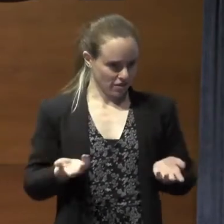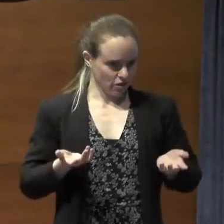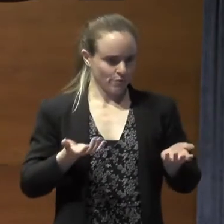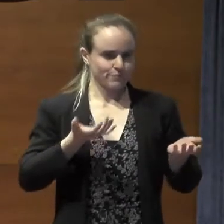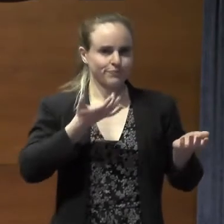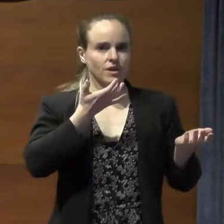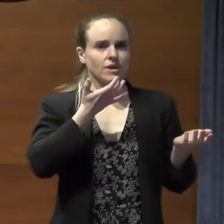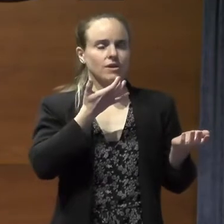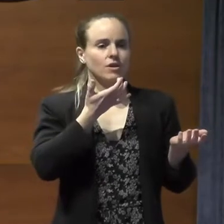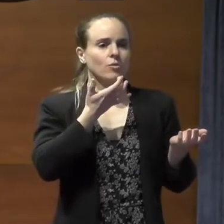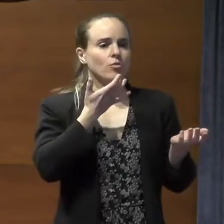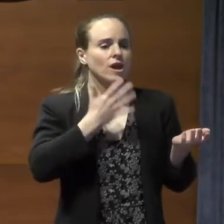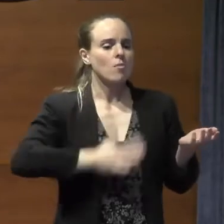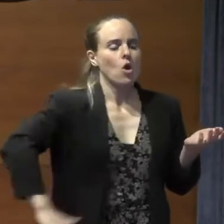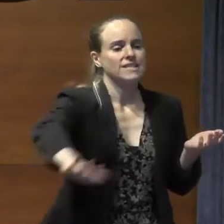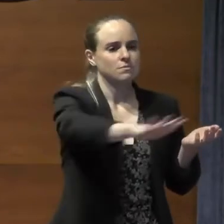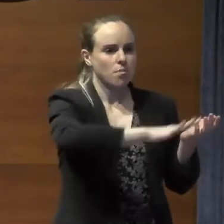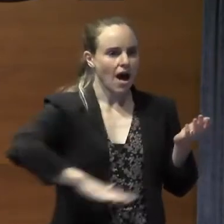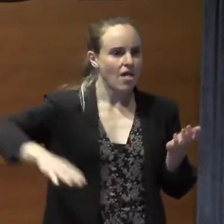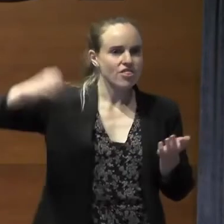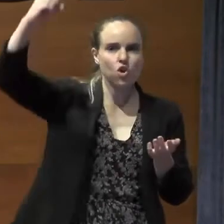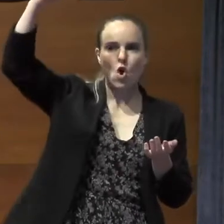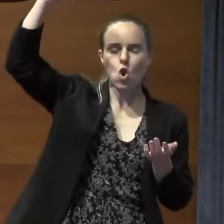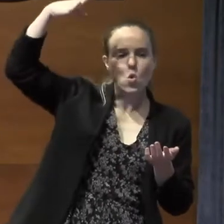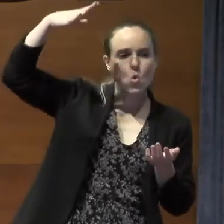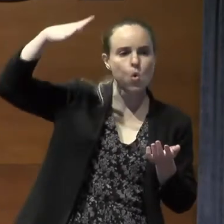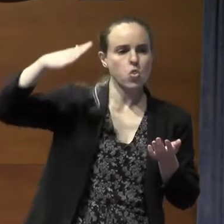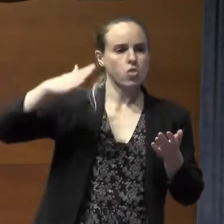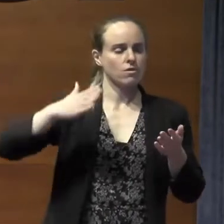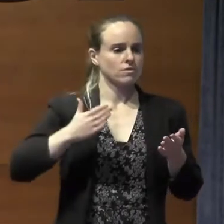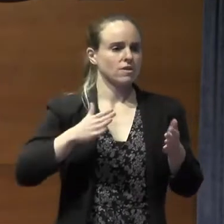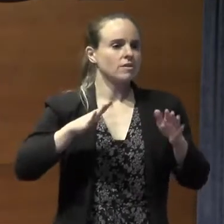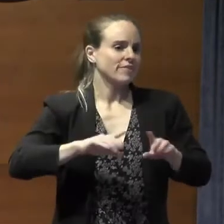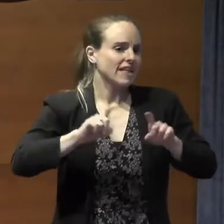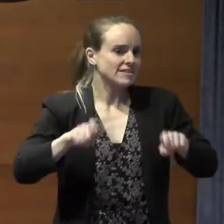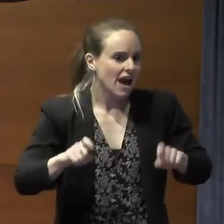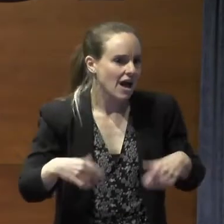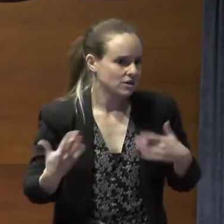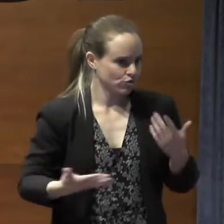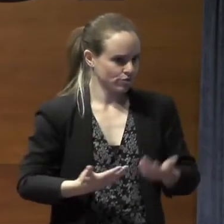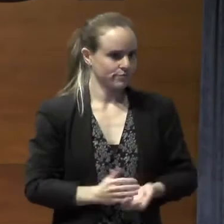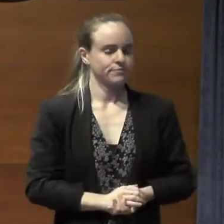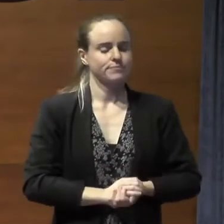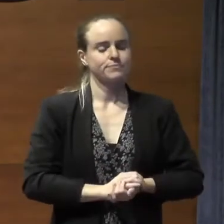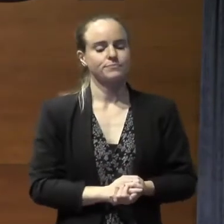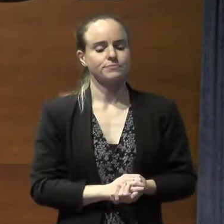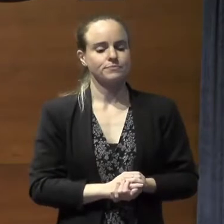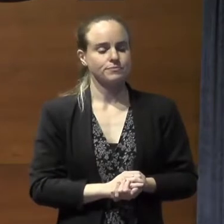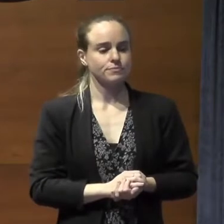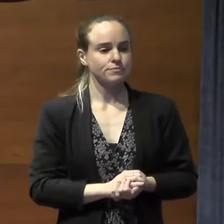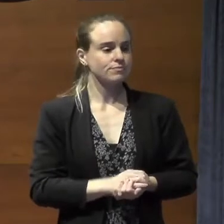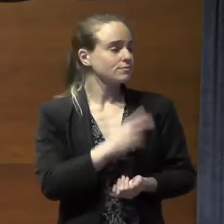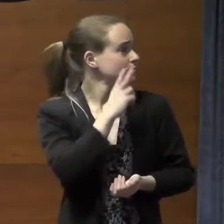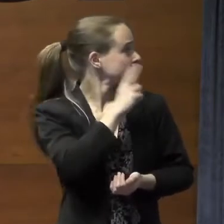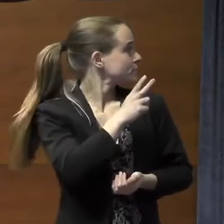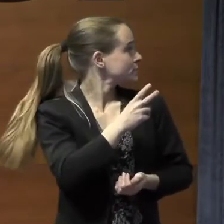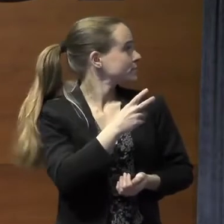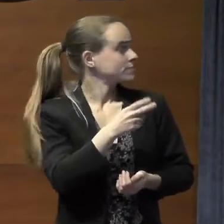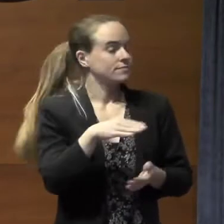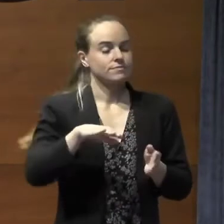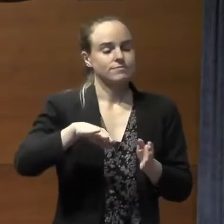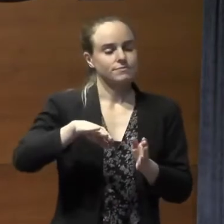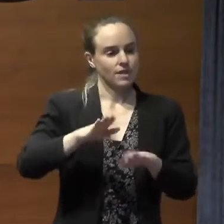por ejemplo, el espacio, la luz, las pausas, etc. A la derecha de la diapositiva